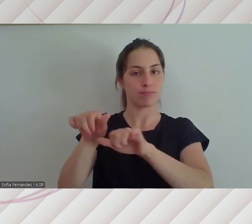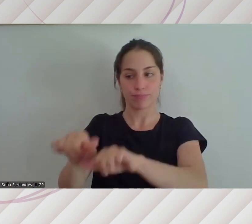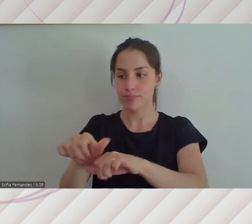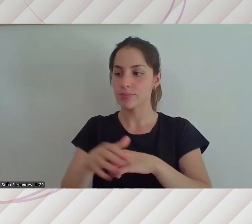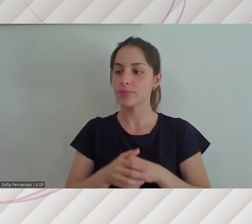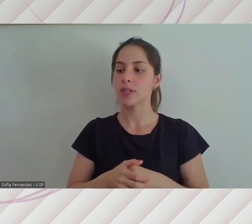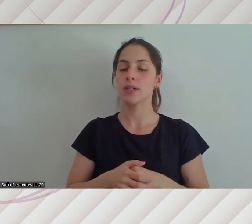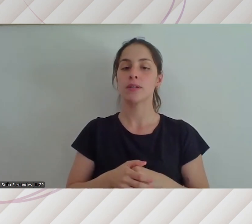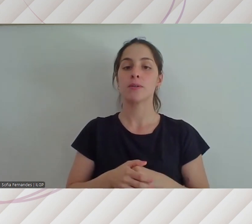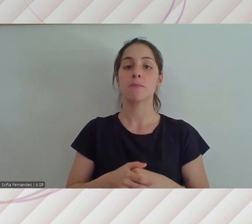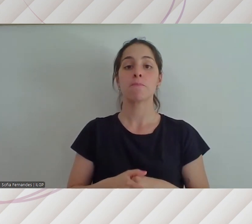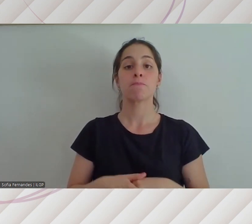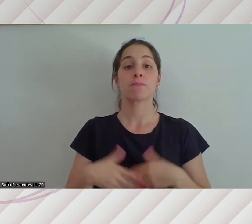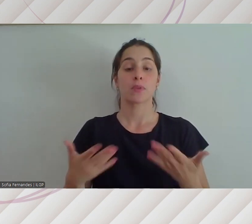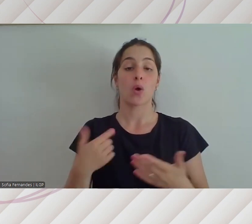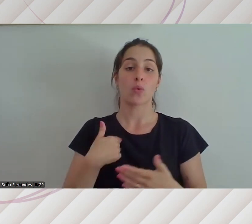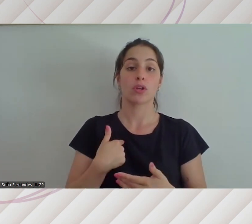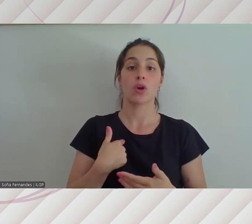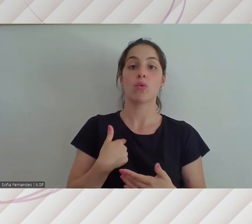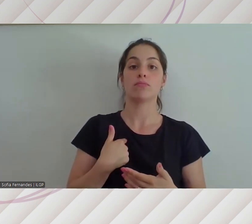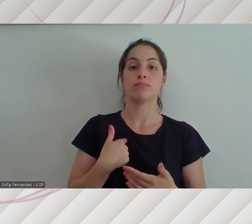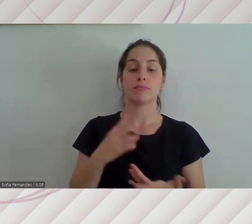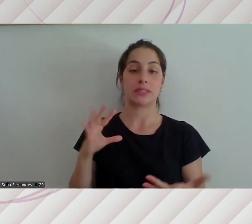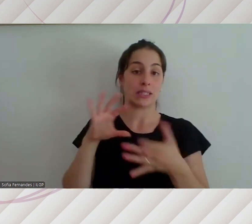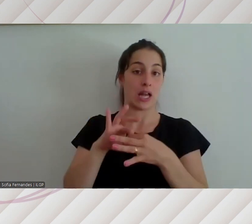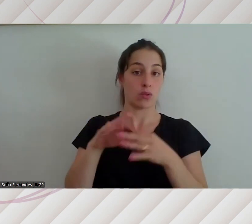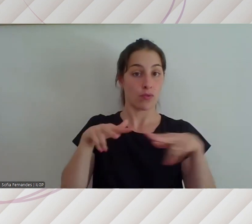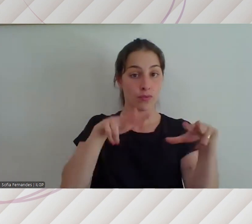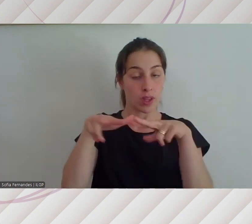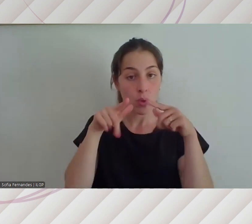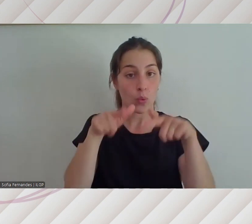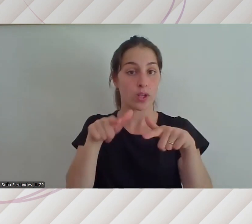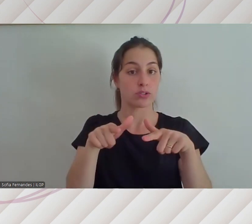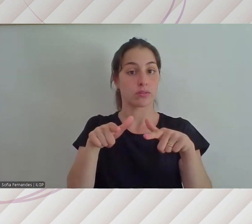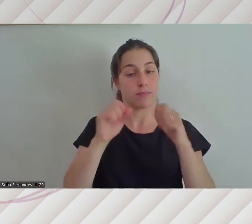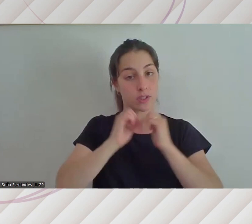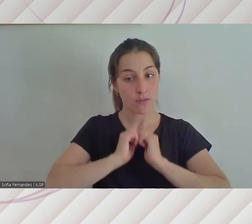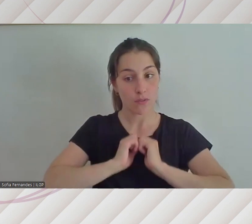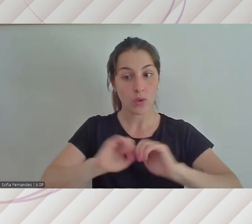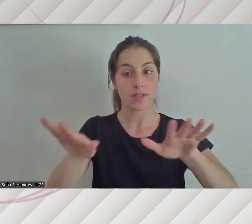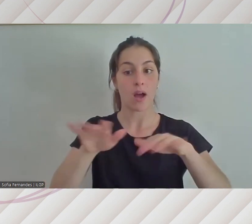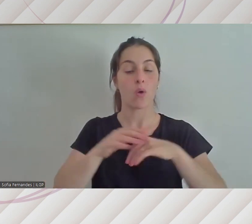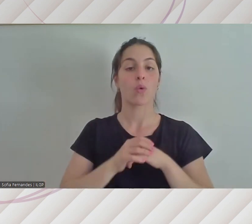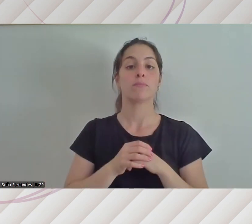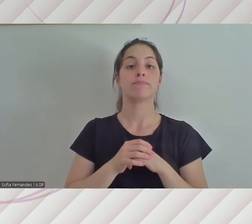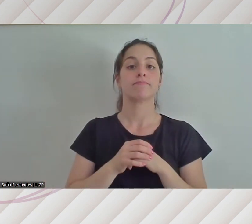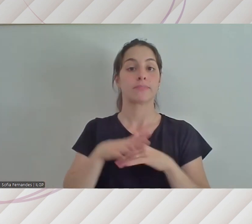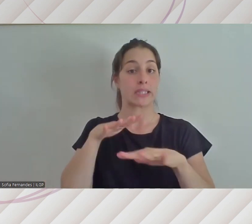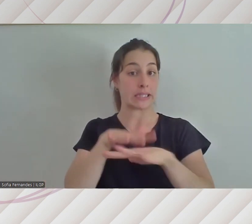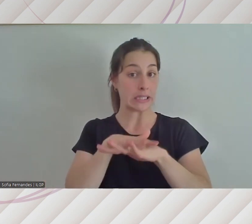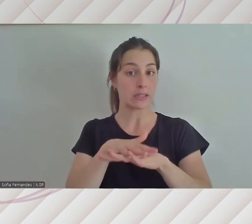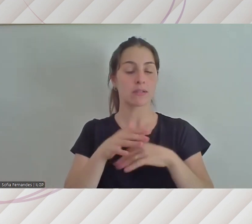mesmo, através deste vídeo, agora de divulgação da rede Alumni, de vos